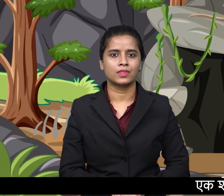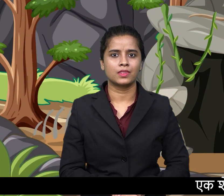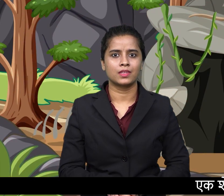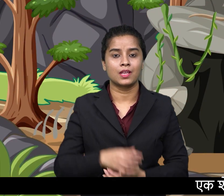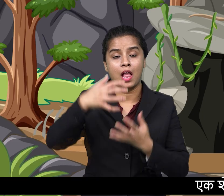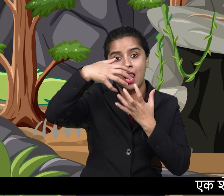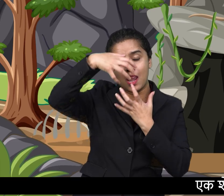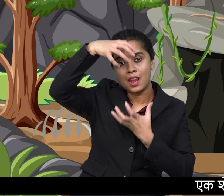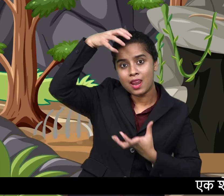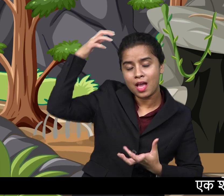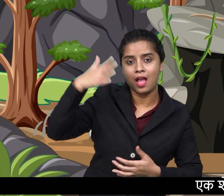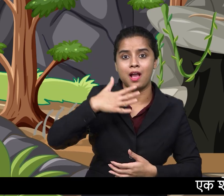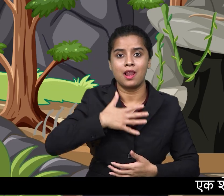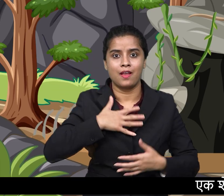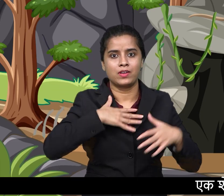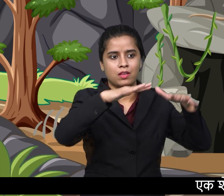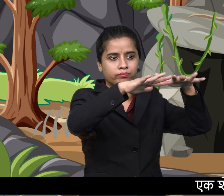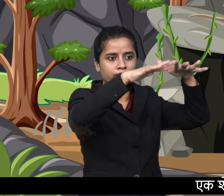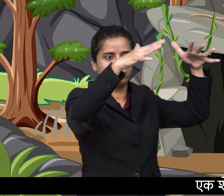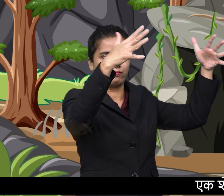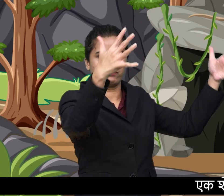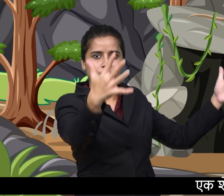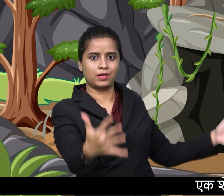एक शेर गुफा में रहता है,